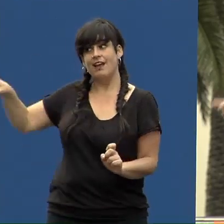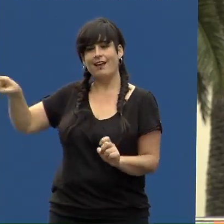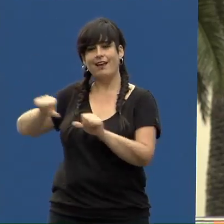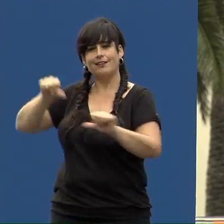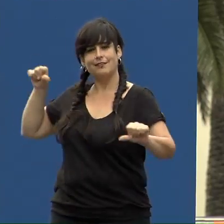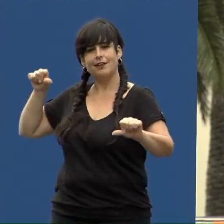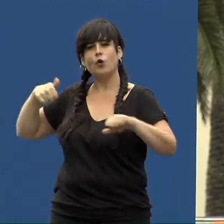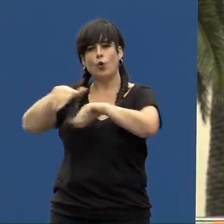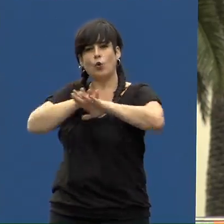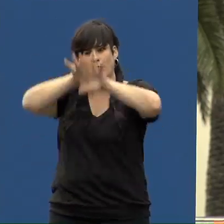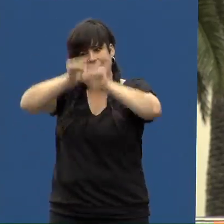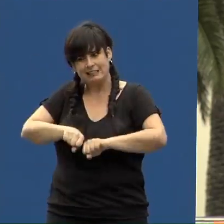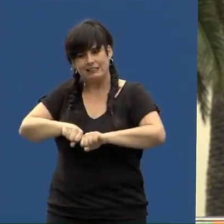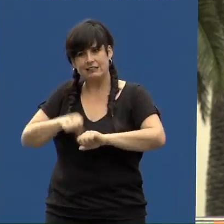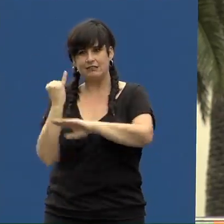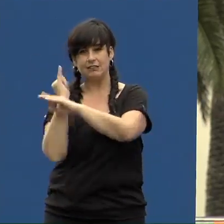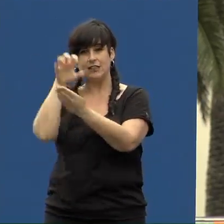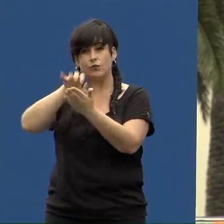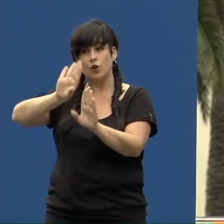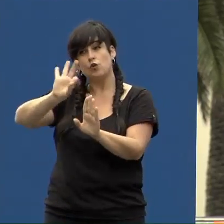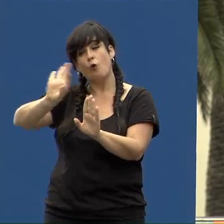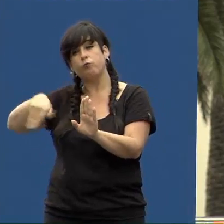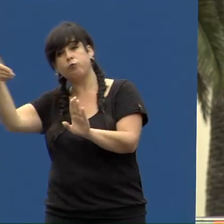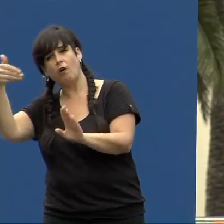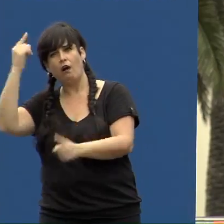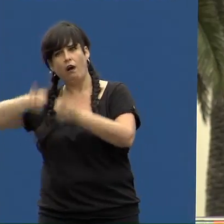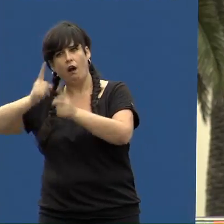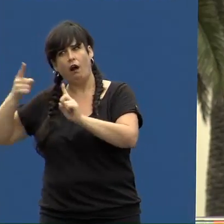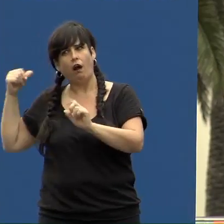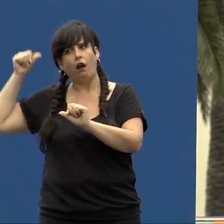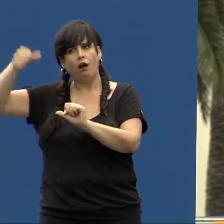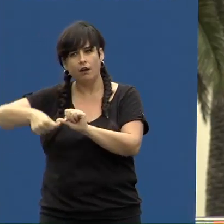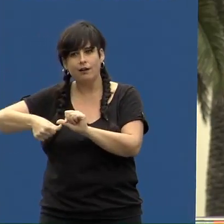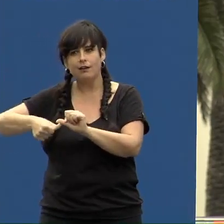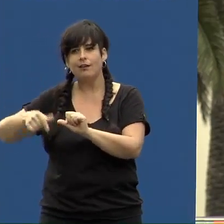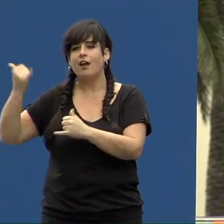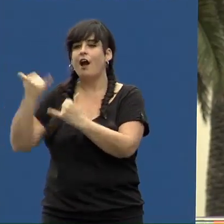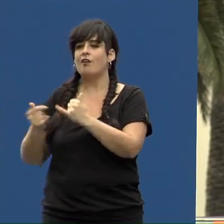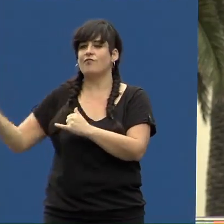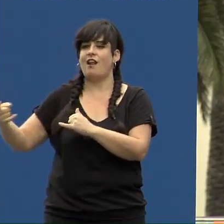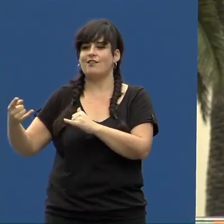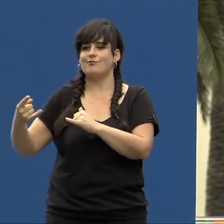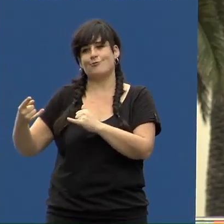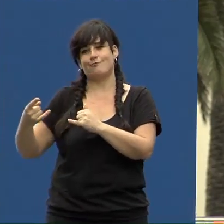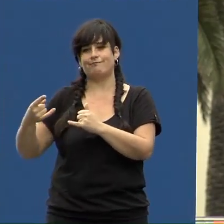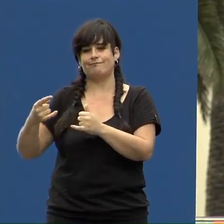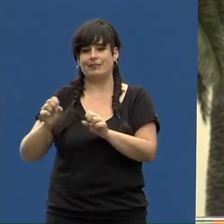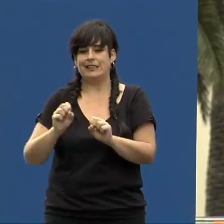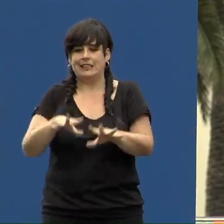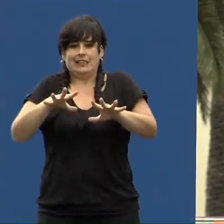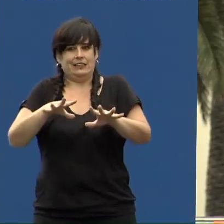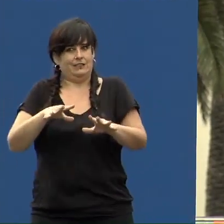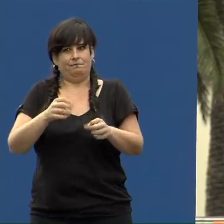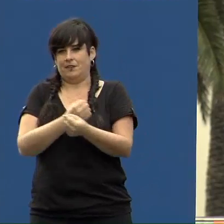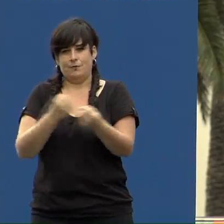las instituciones y fuera de ellas, desde luego no se van a dejar sacar su pastel tan fácilmente. Por lo tanto, nadie dijo que sería